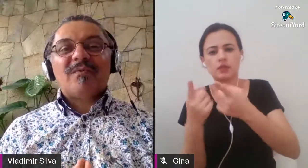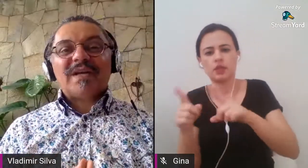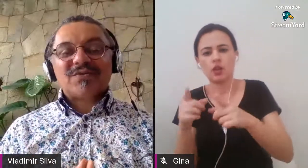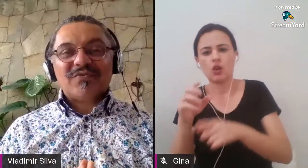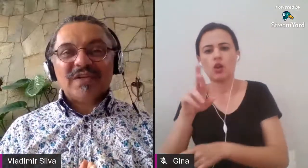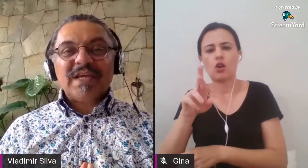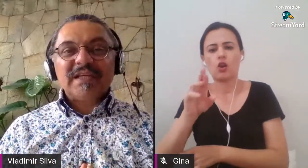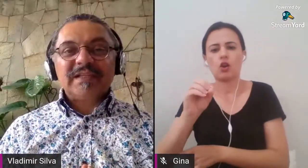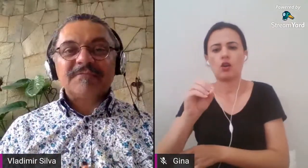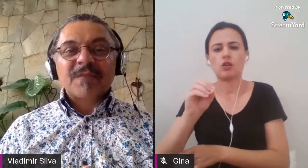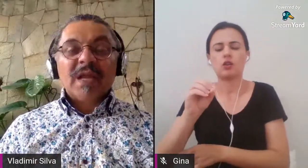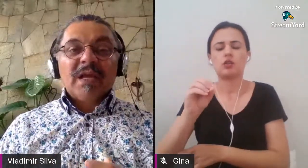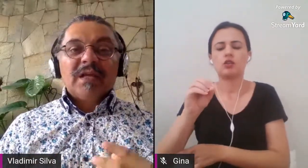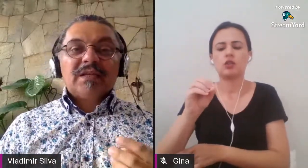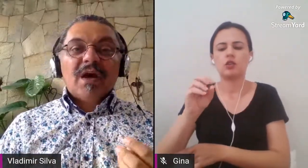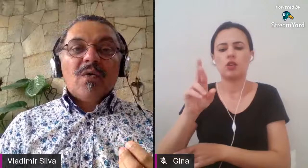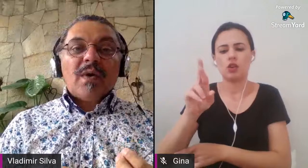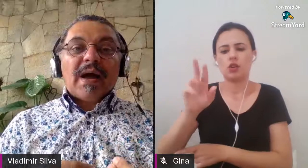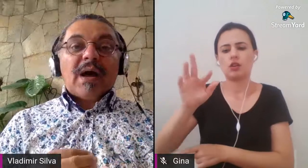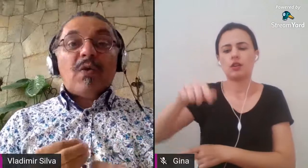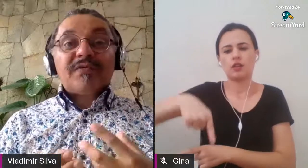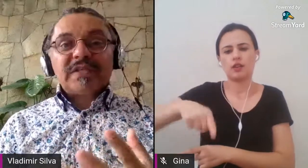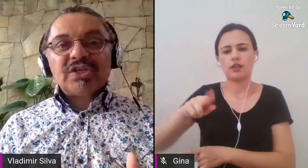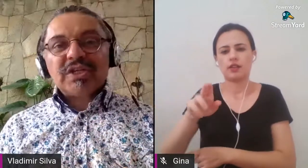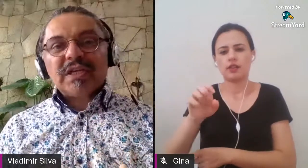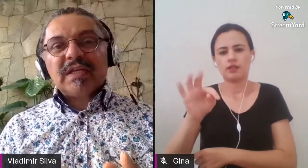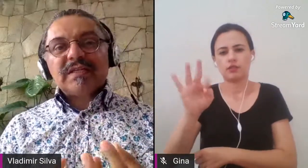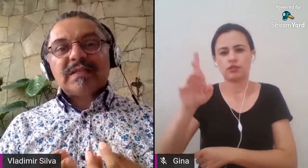no tempo que for mais conveniente. Então,